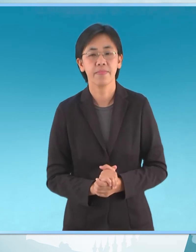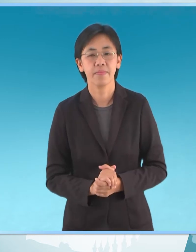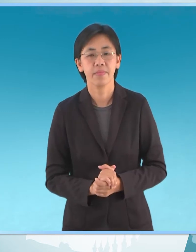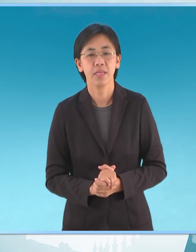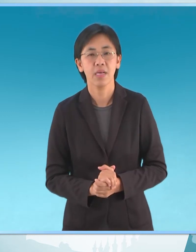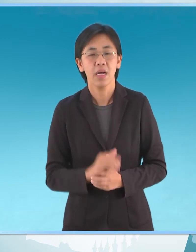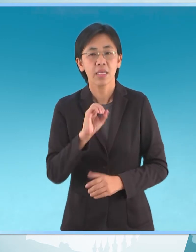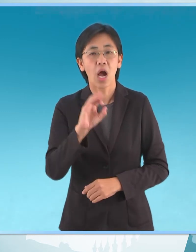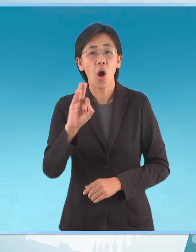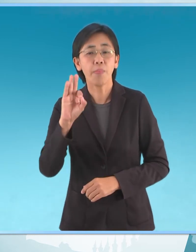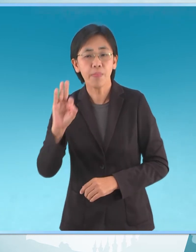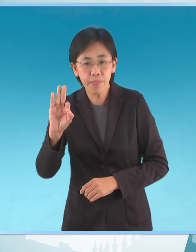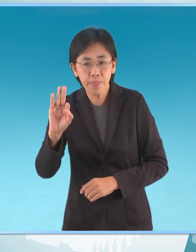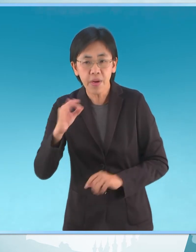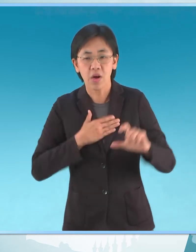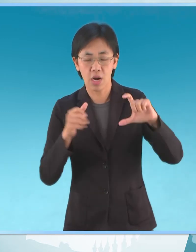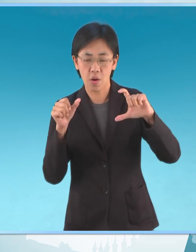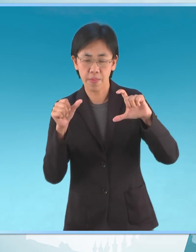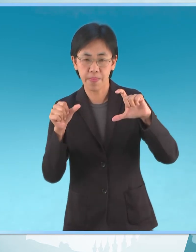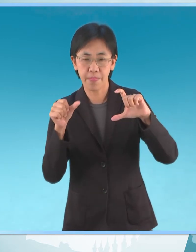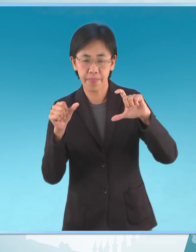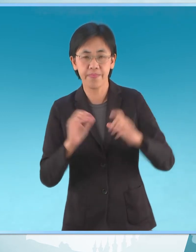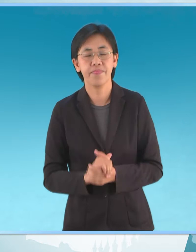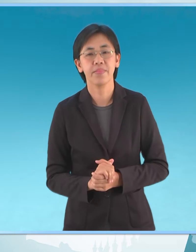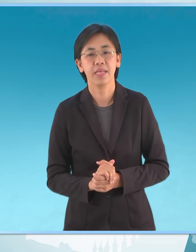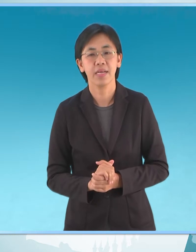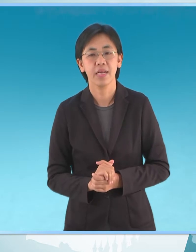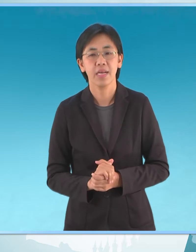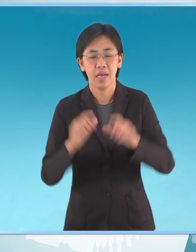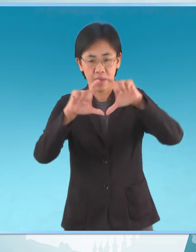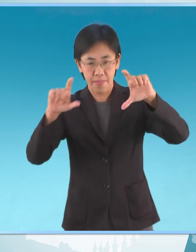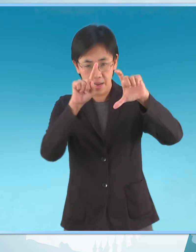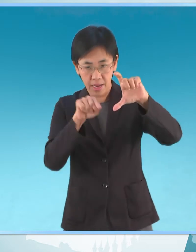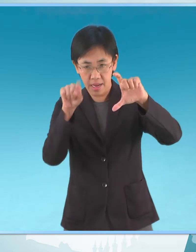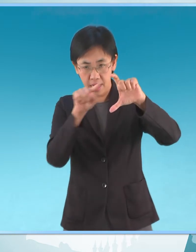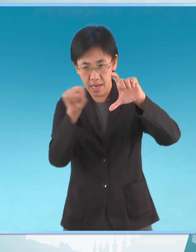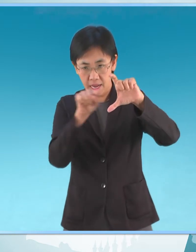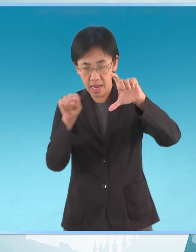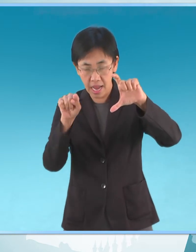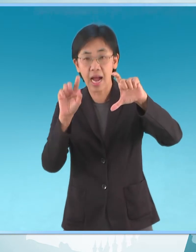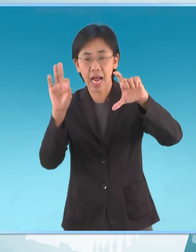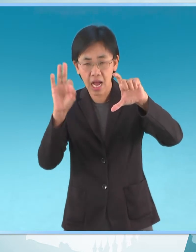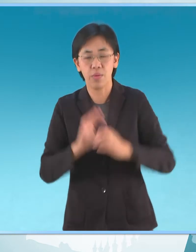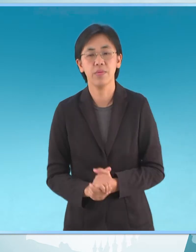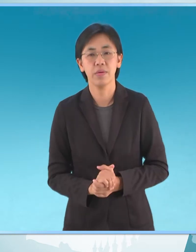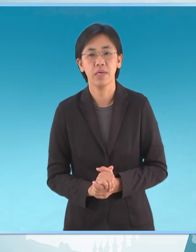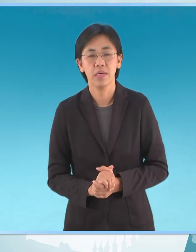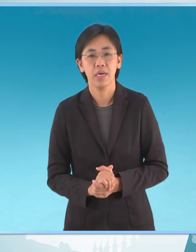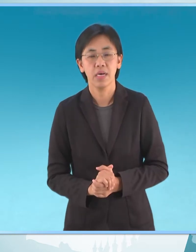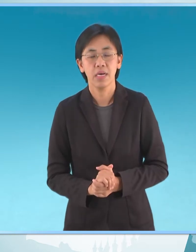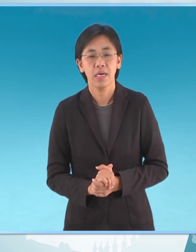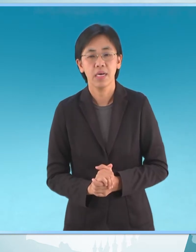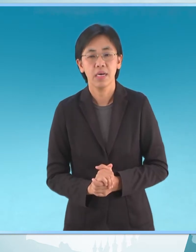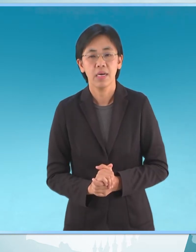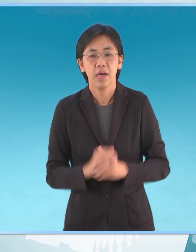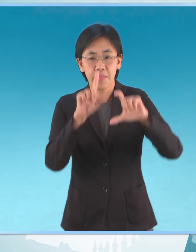เป็น off อยู่เราจะเลื่อนลงมาที่grid 1เนี่ยจะเป็นจุดตัด9ช่อง grid 2นี่มันจะเป็นจุดตัดที่ช่องเยอะไปนะเราไ